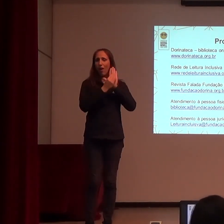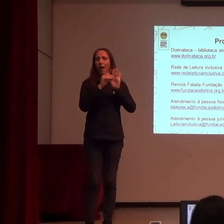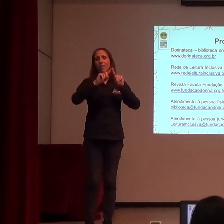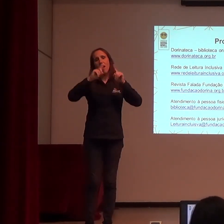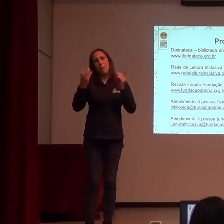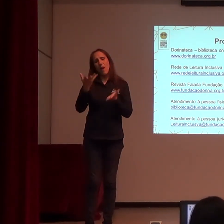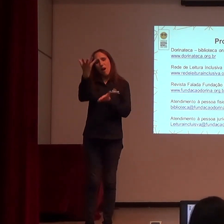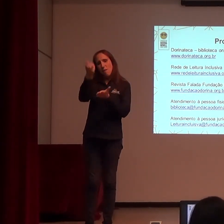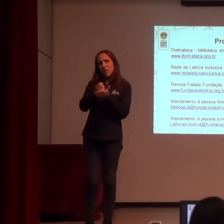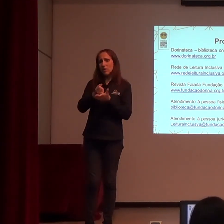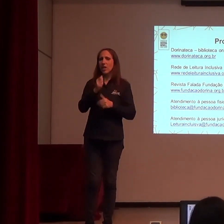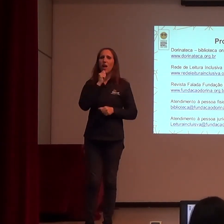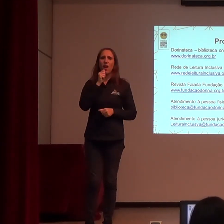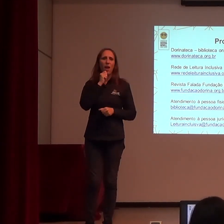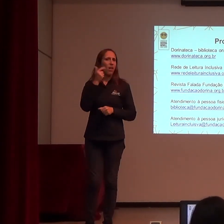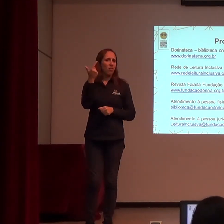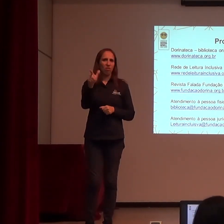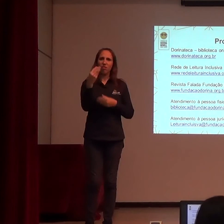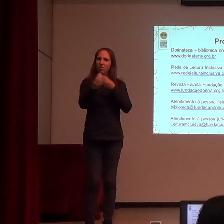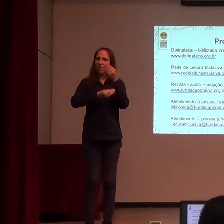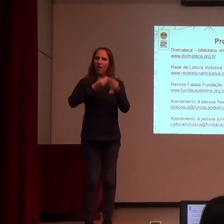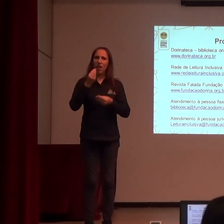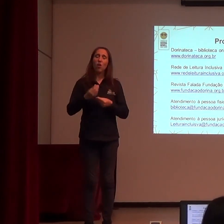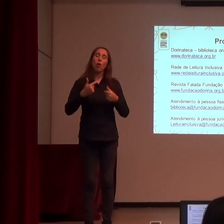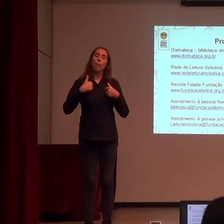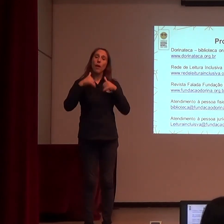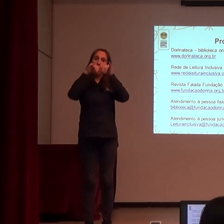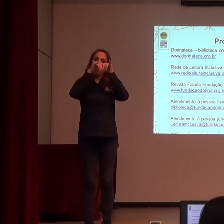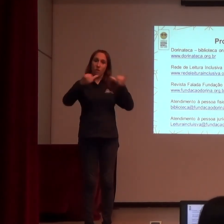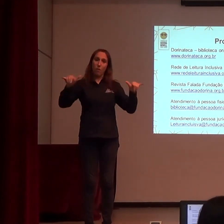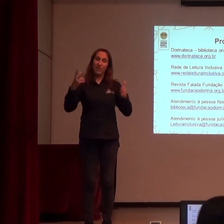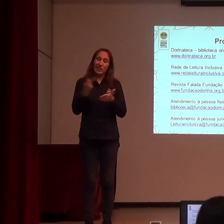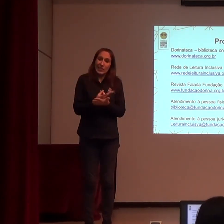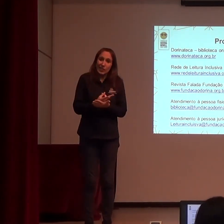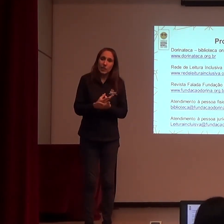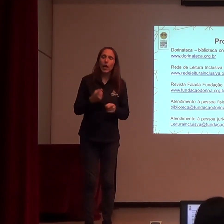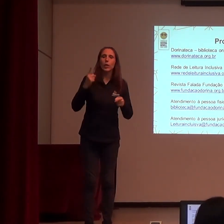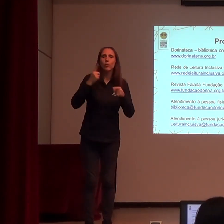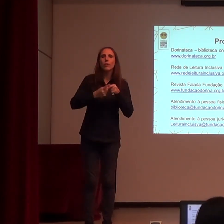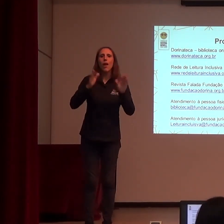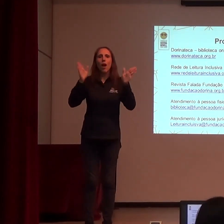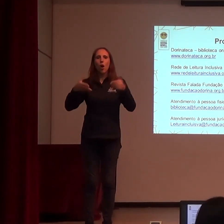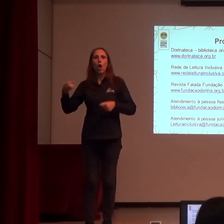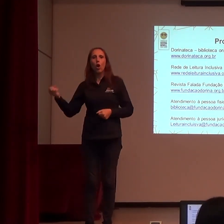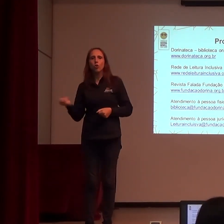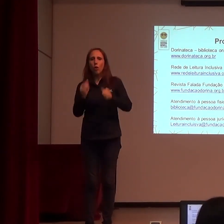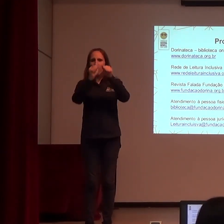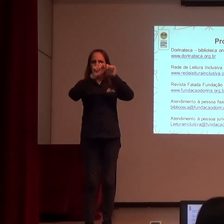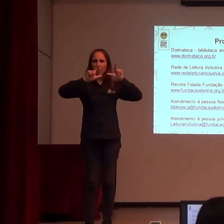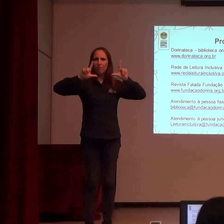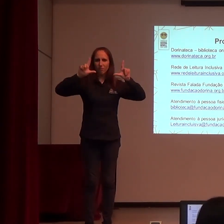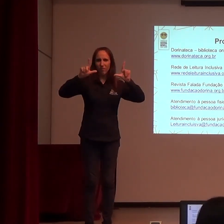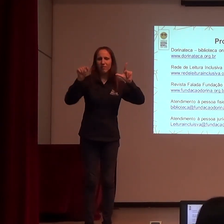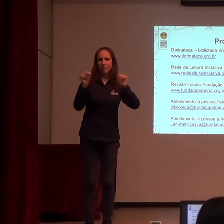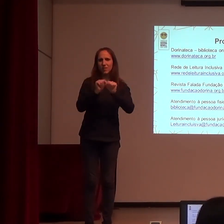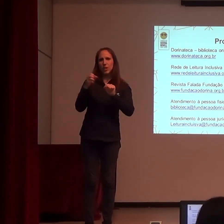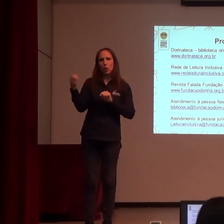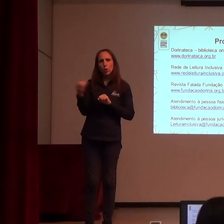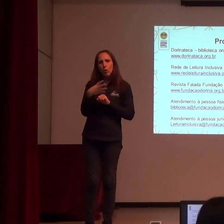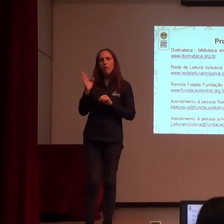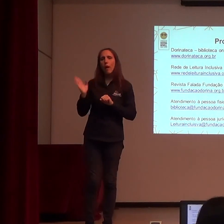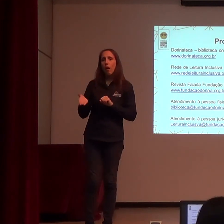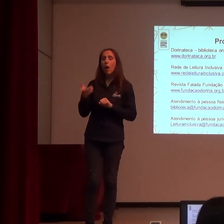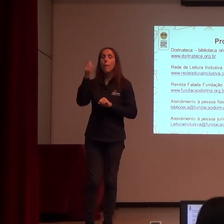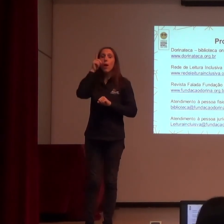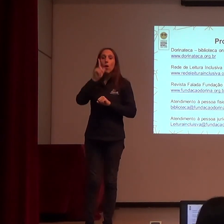ainda realmente não era possível, até passei uma informação errada. A gente está fazendo uma atualização da plataforma mesmo para que isso seja